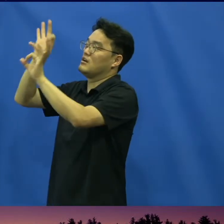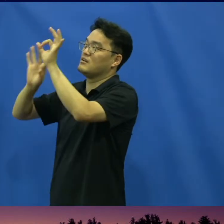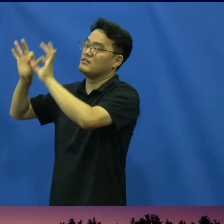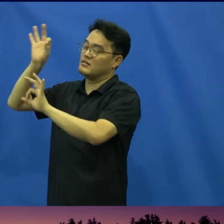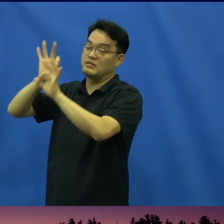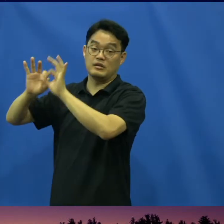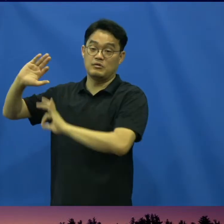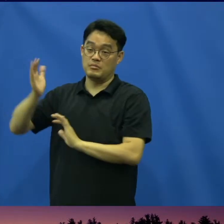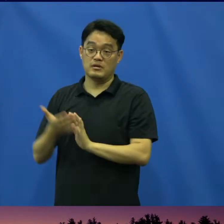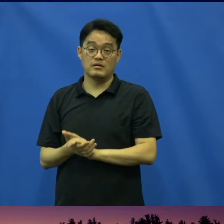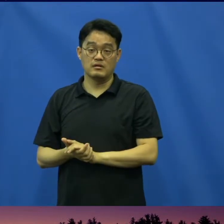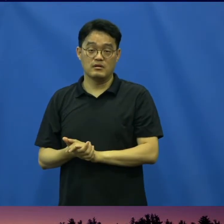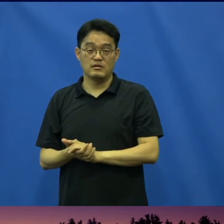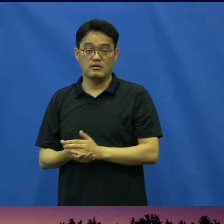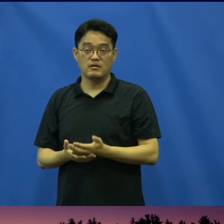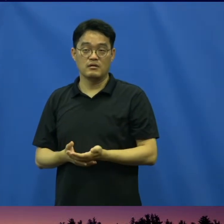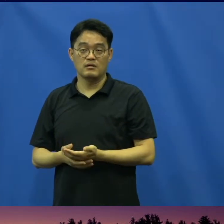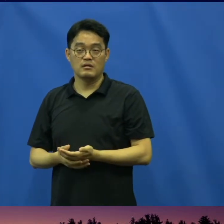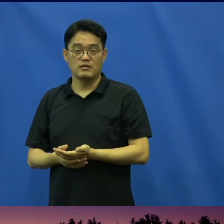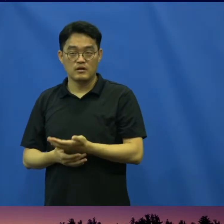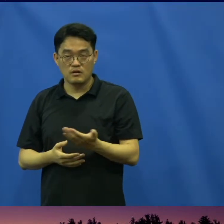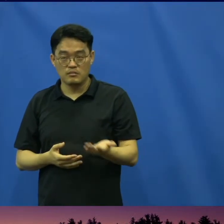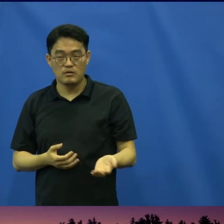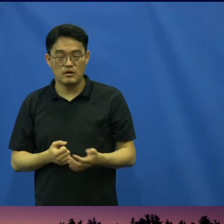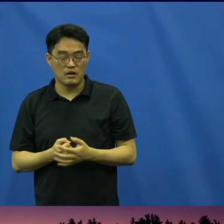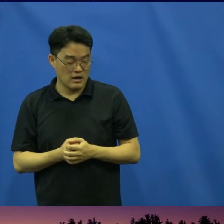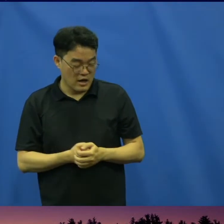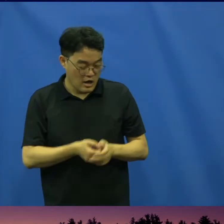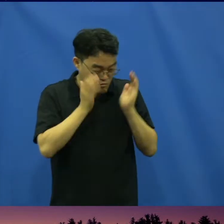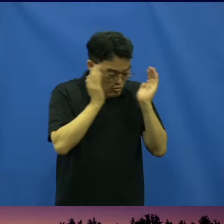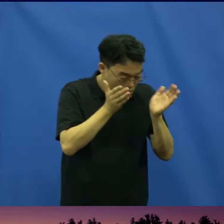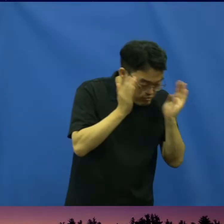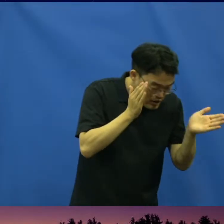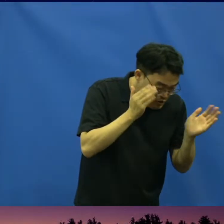공부를 하고 지혜를 구하면 구할수록 자신의 무지를 깨달아요.